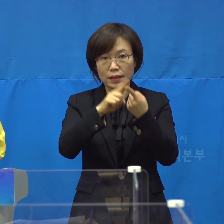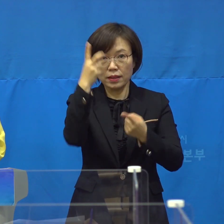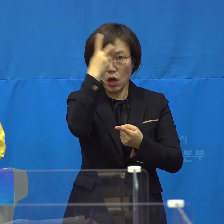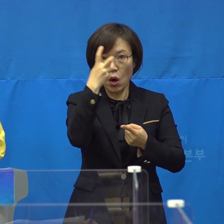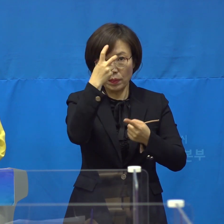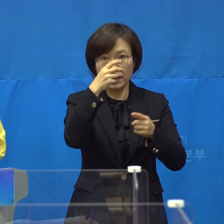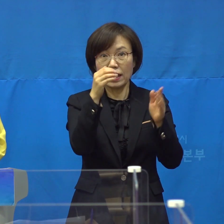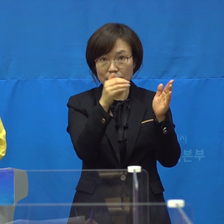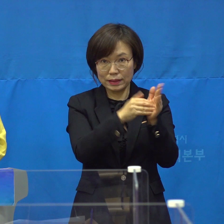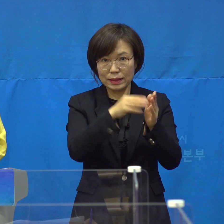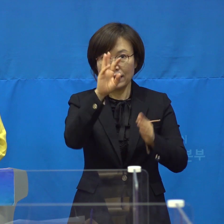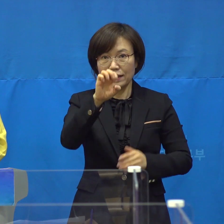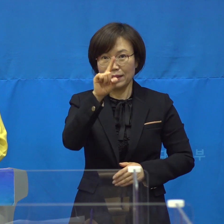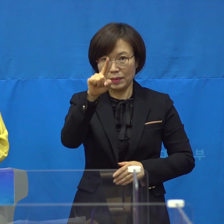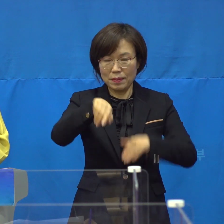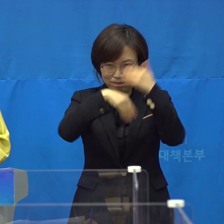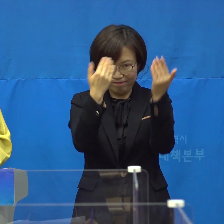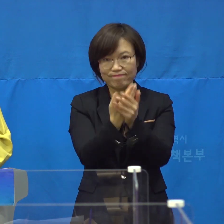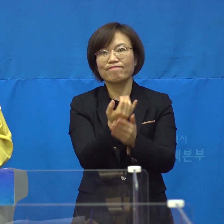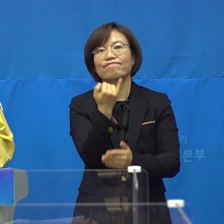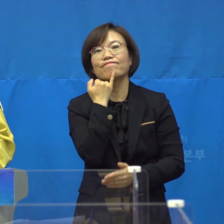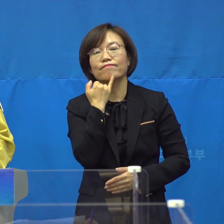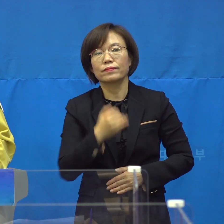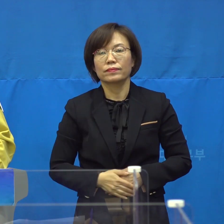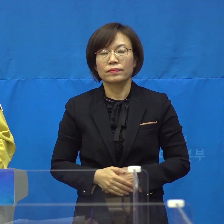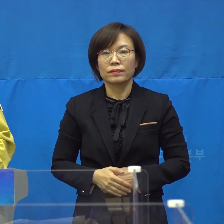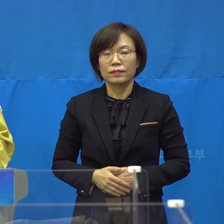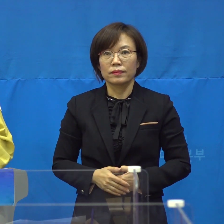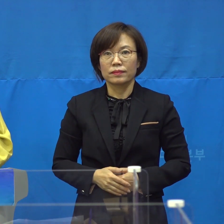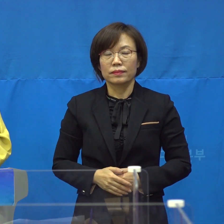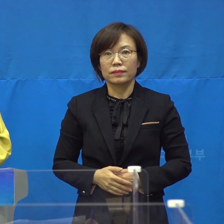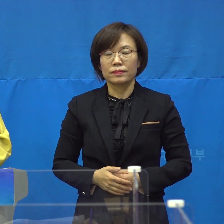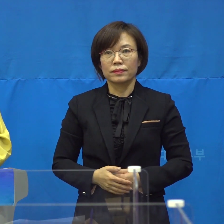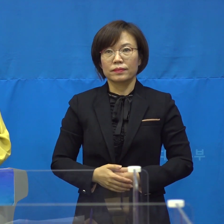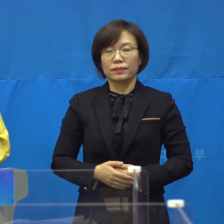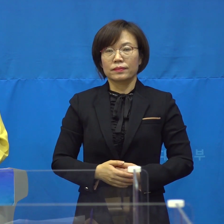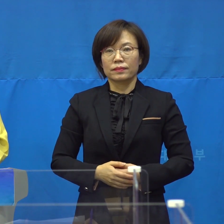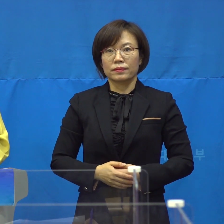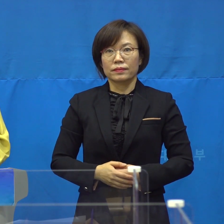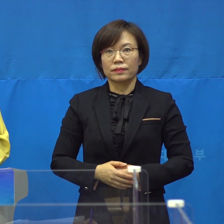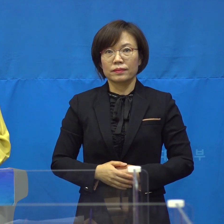검사를 했으나 31명 모두 음성입니다. 그 다음 5페이지입니다.